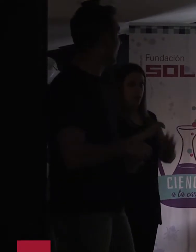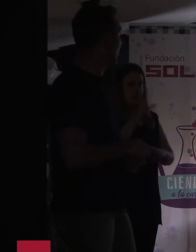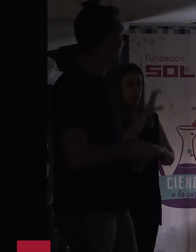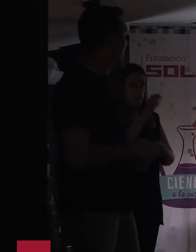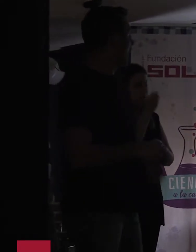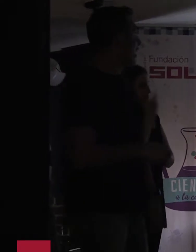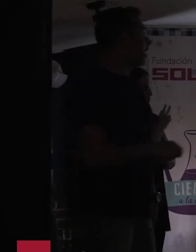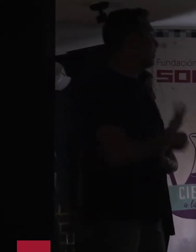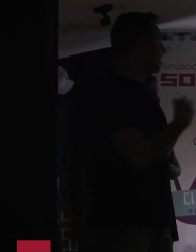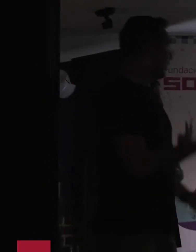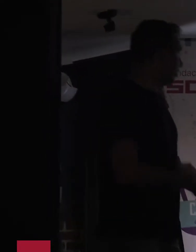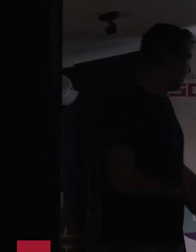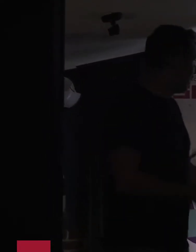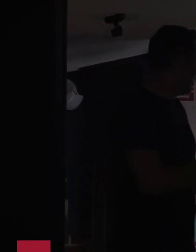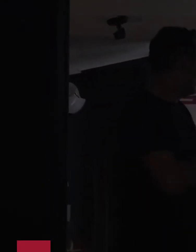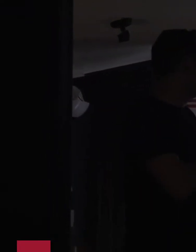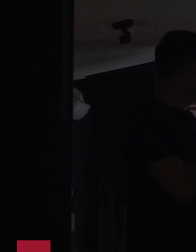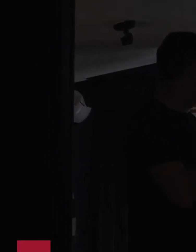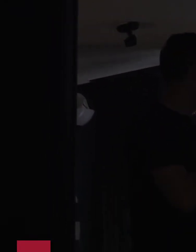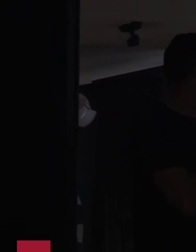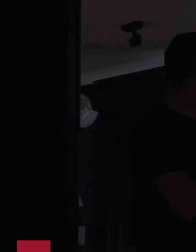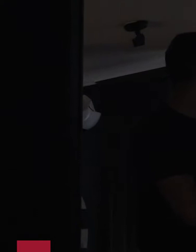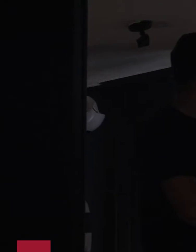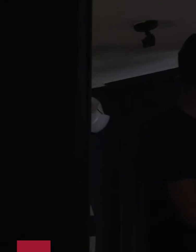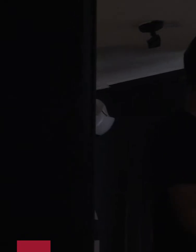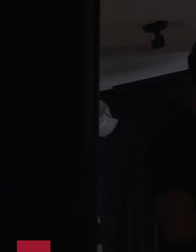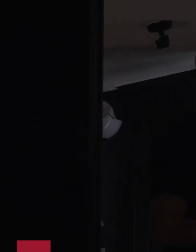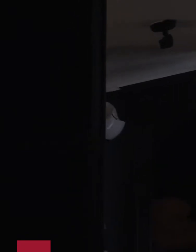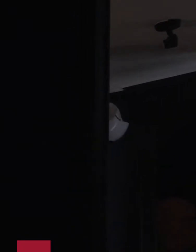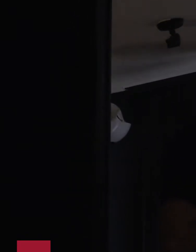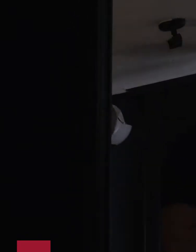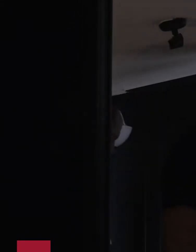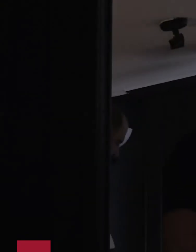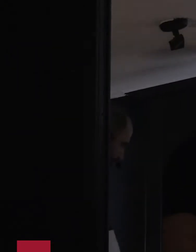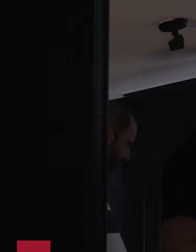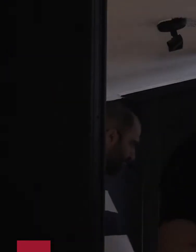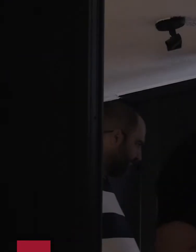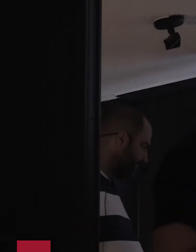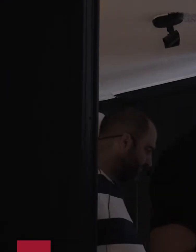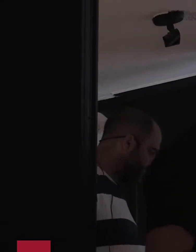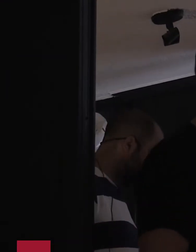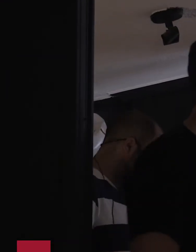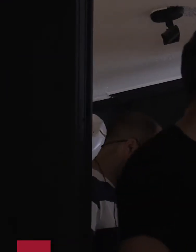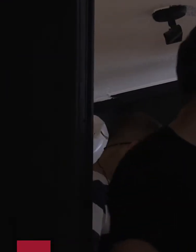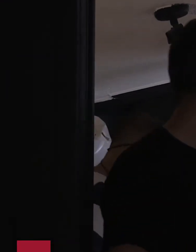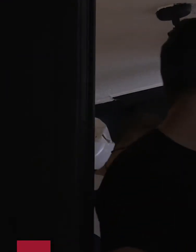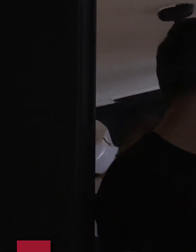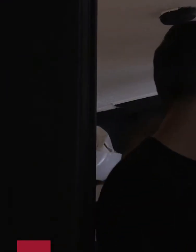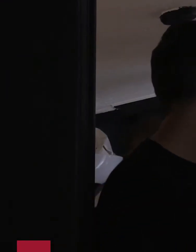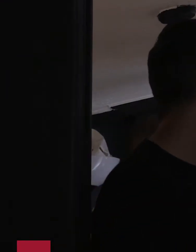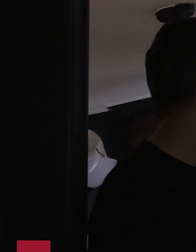Pablo. Merchandising oficial, NADLA, es la que está distribuyendo las camisetas de Python Science de este